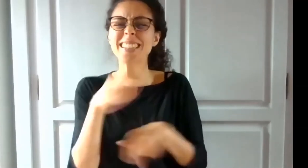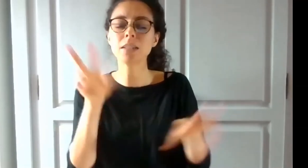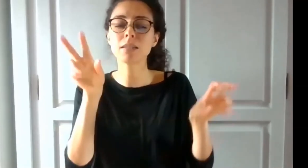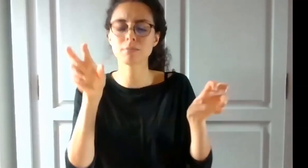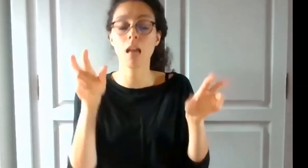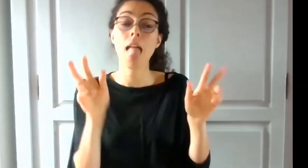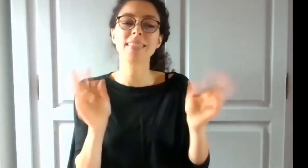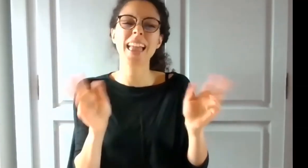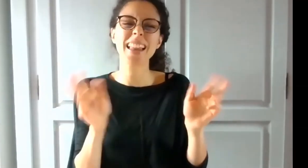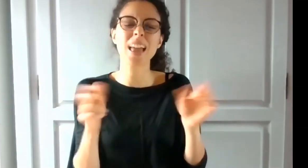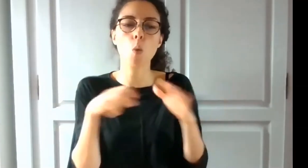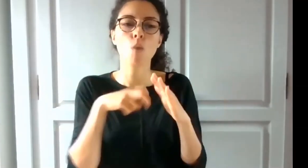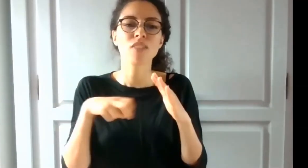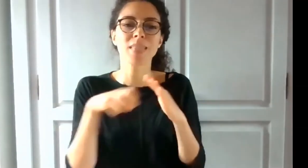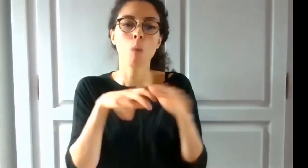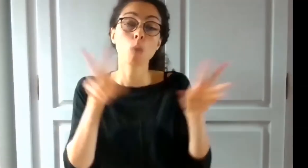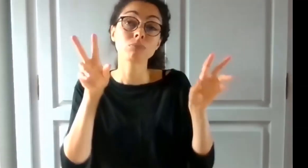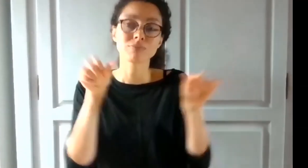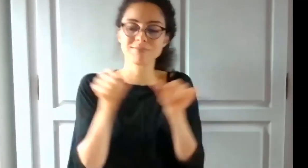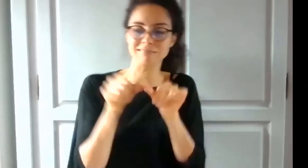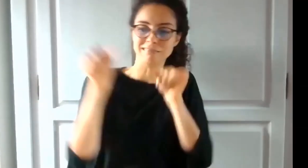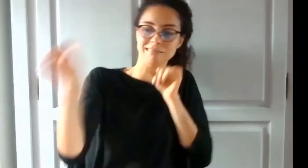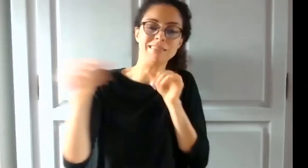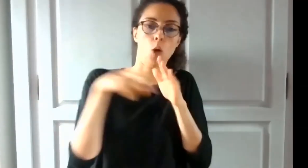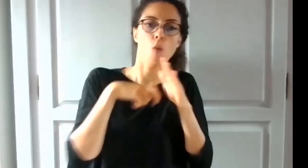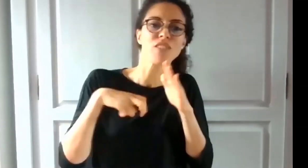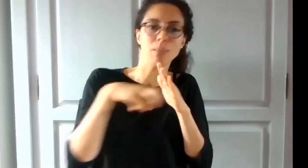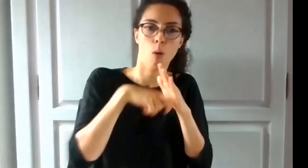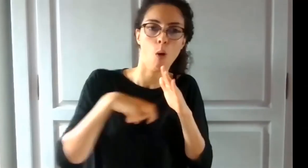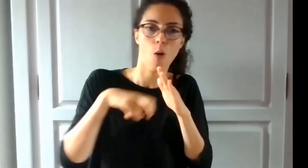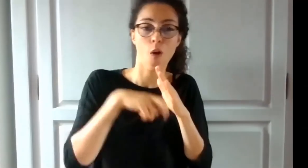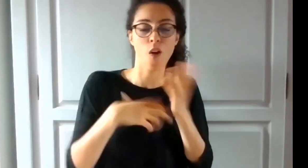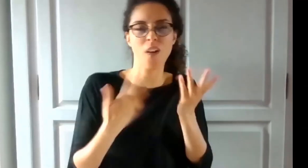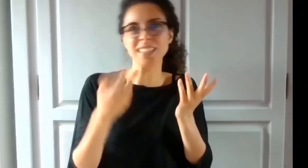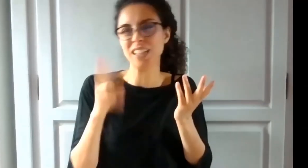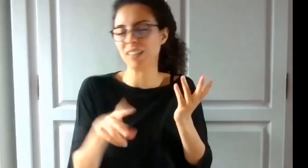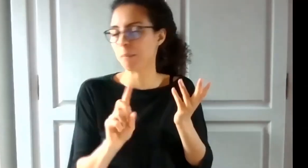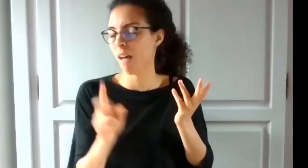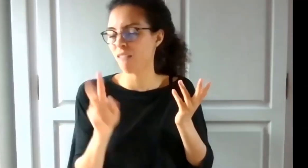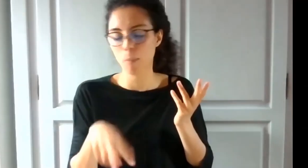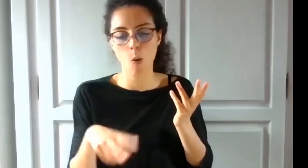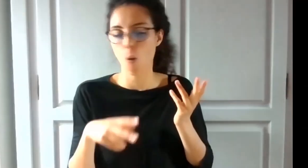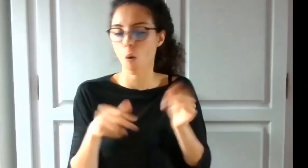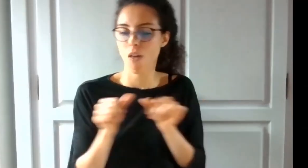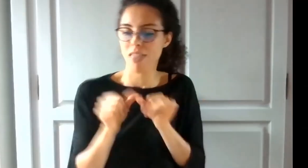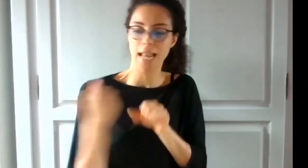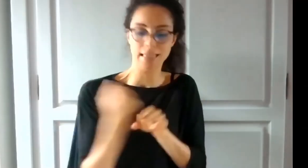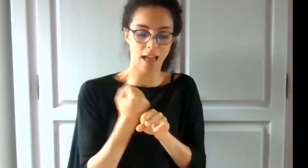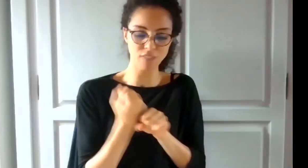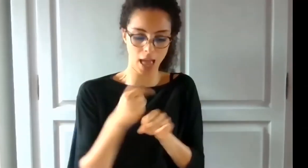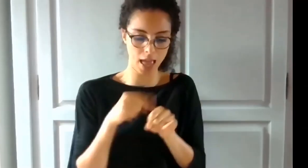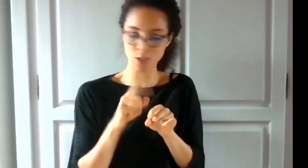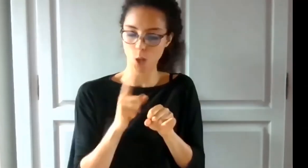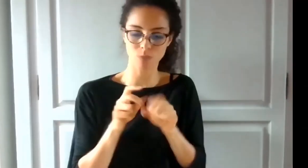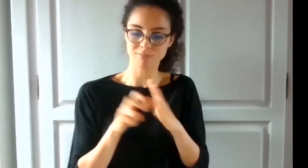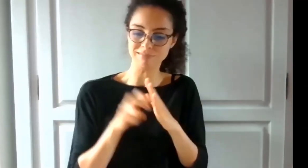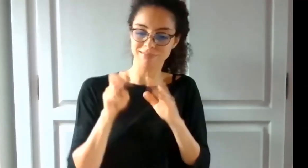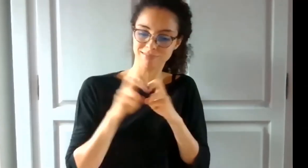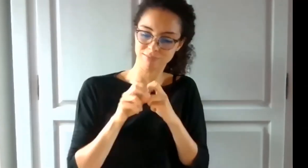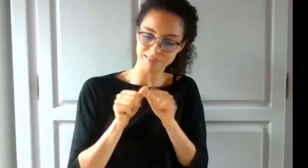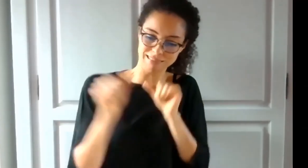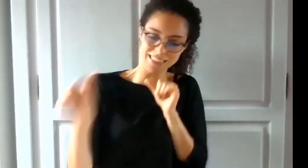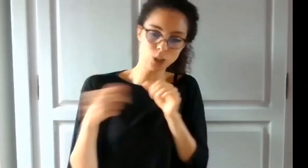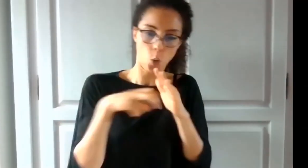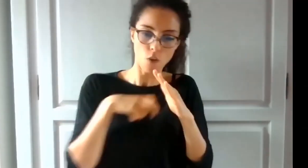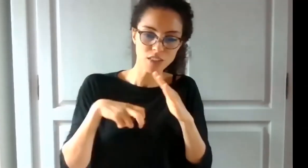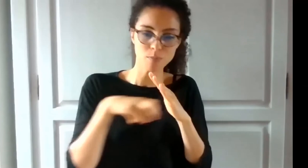ne sais plus, oui. Et qui est assez vrai. Au fond, on n'était pas vraiment dans une séquence de télétravail avec du temps partagé entre le site